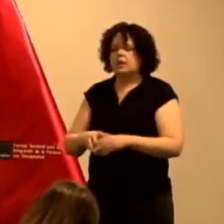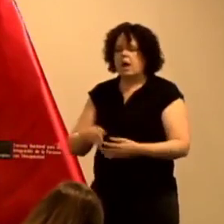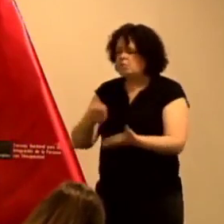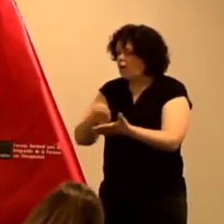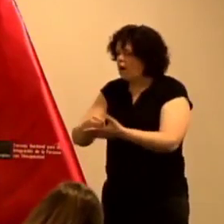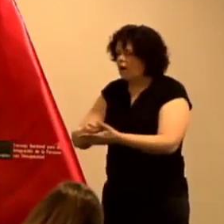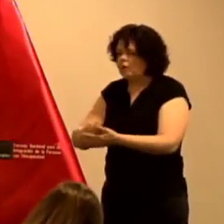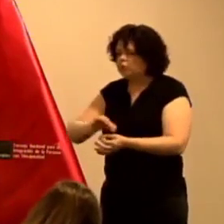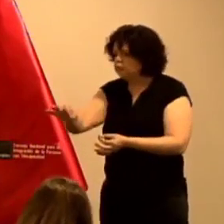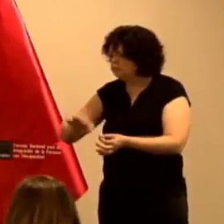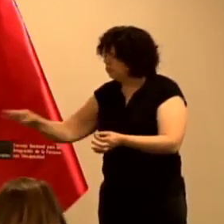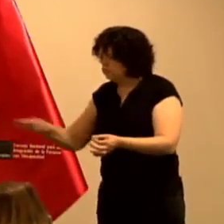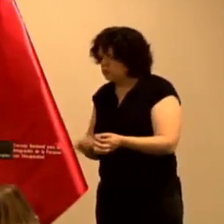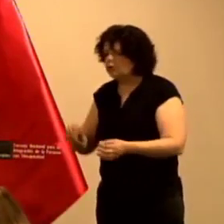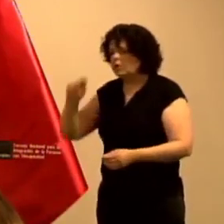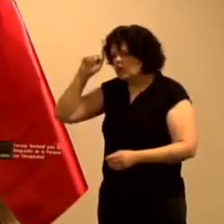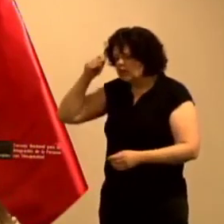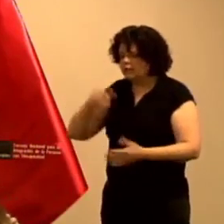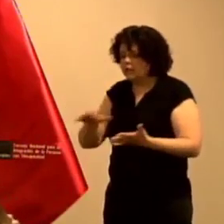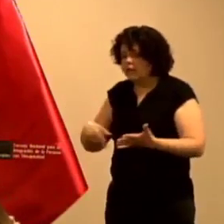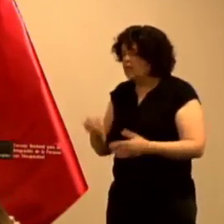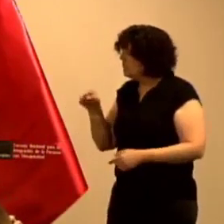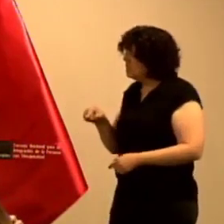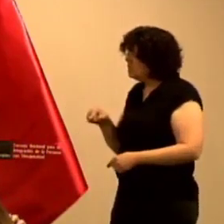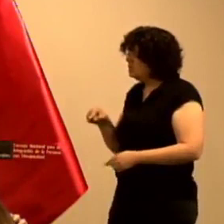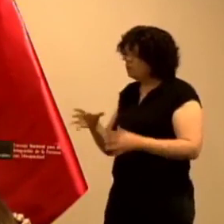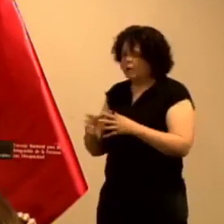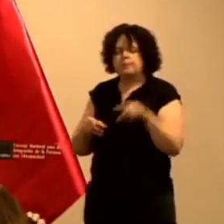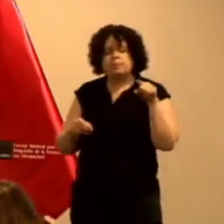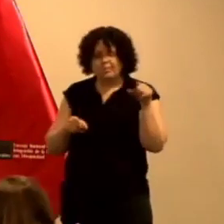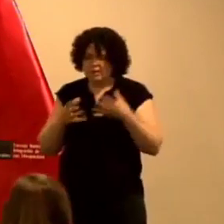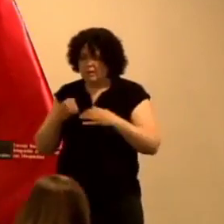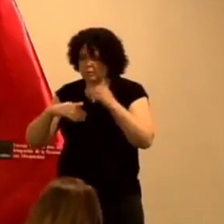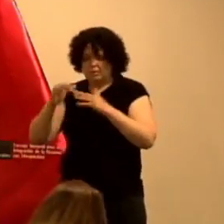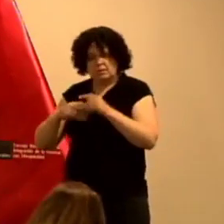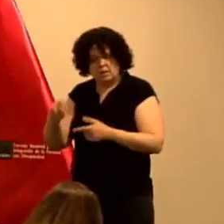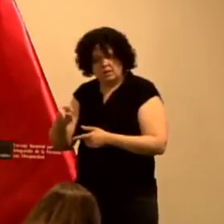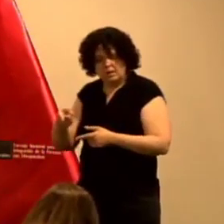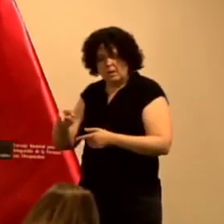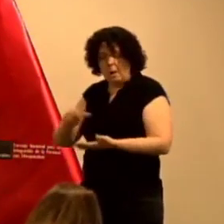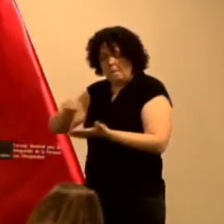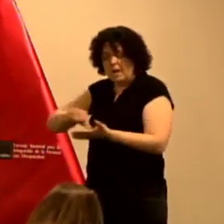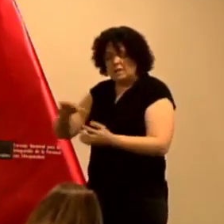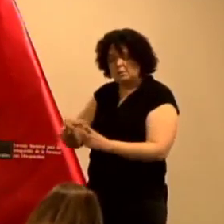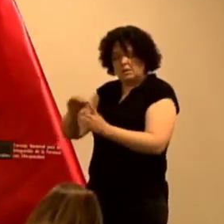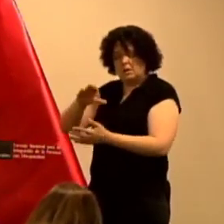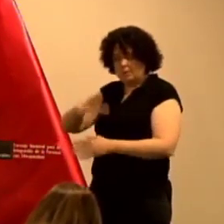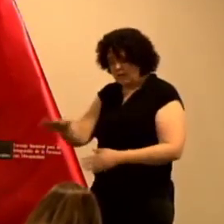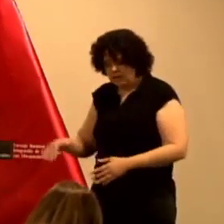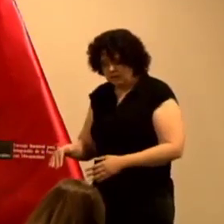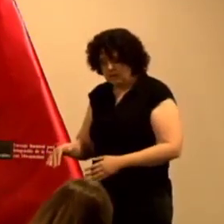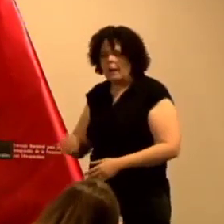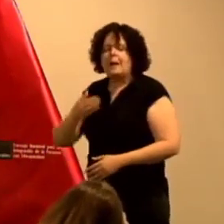contratado arquitectos que le dijeron, para que ustedes construyan el parque, tienen que conversar con los niños, y les pusieron a los niños. Claro,